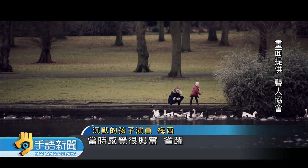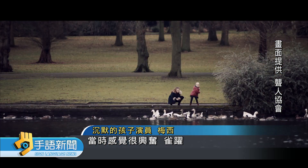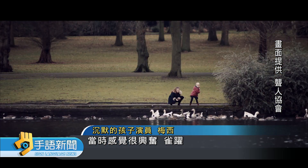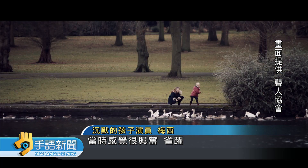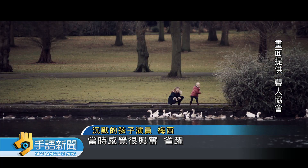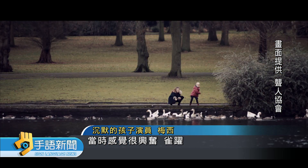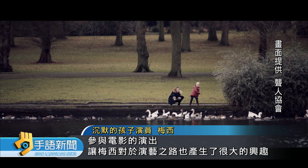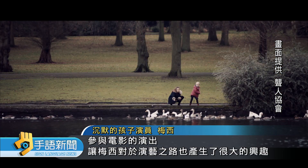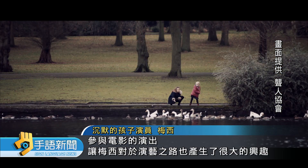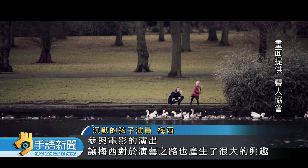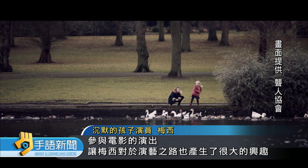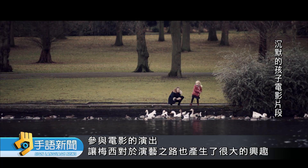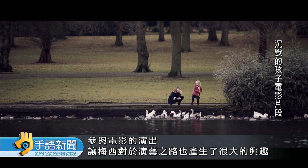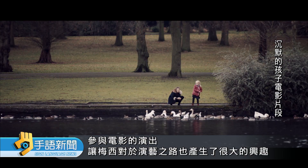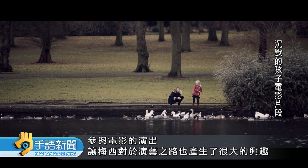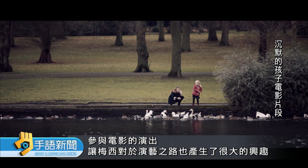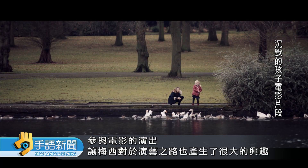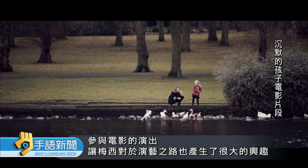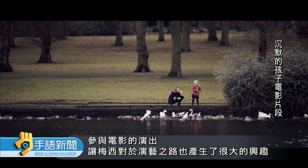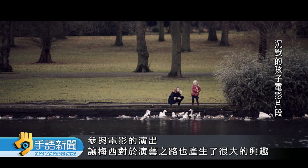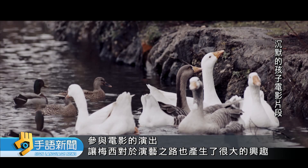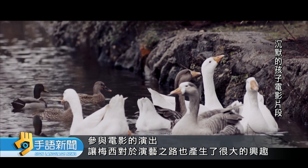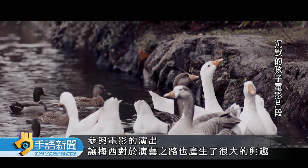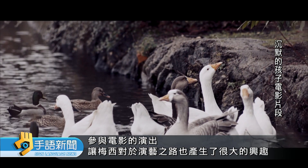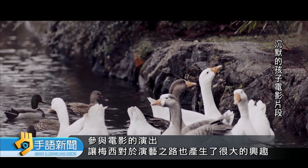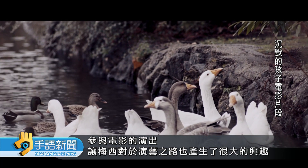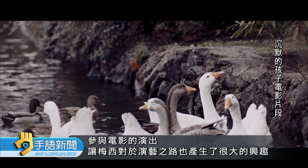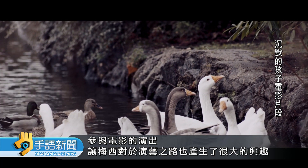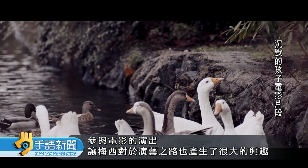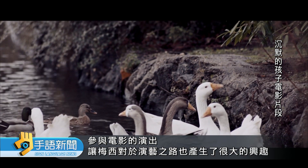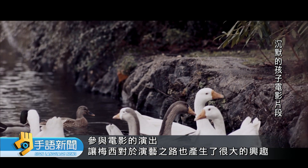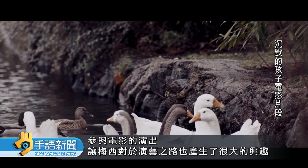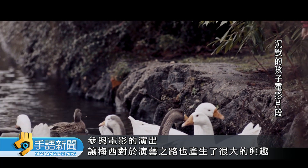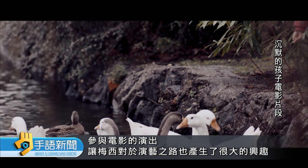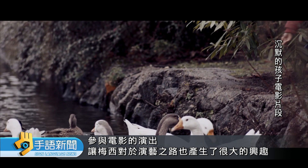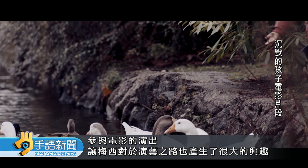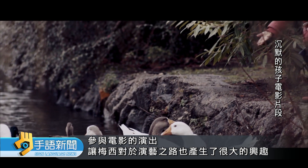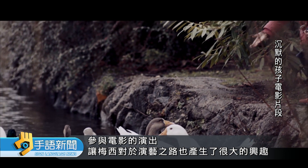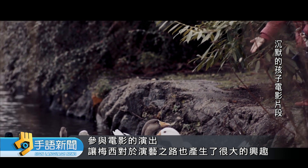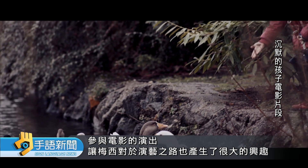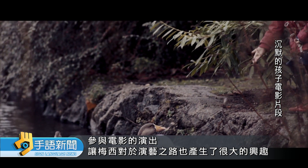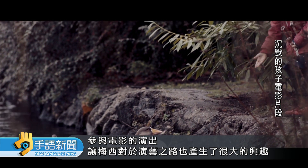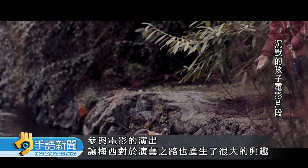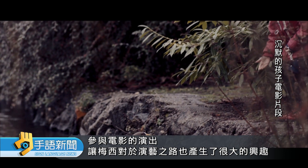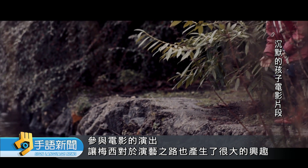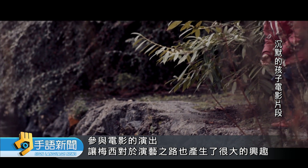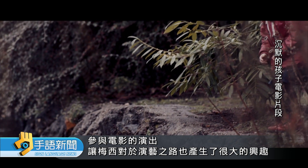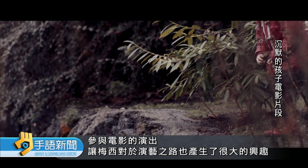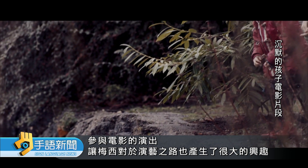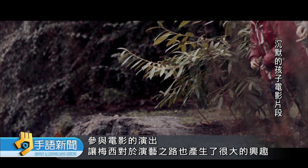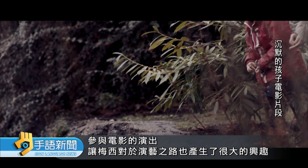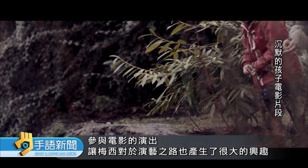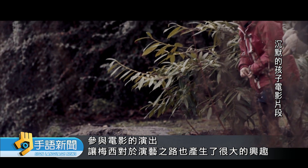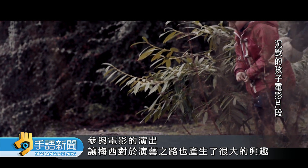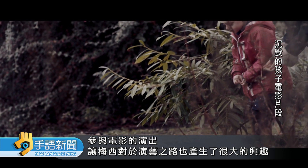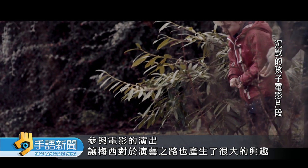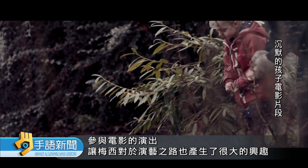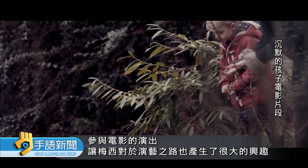参与电影的演出让梅西对于演艺之路也产生了很大的兴趣，而让梅西